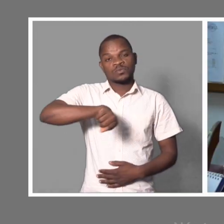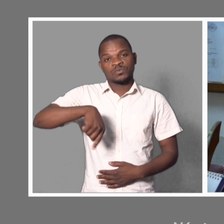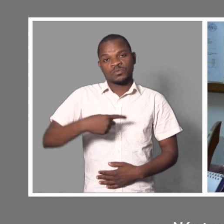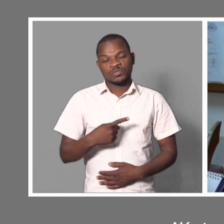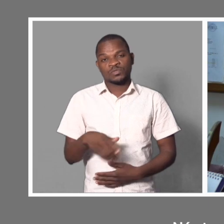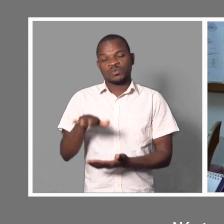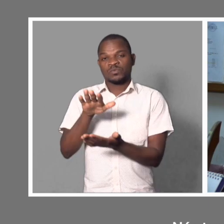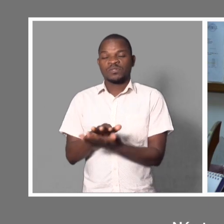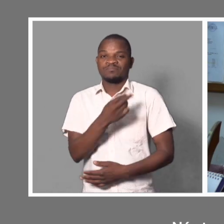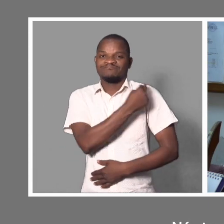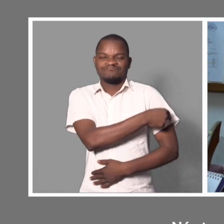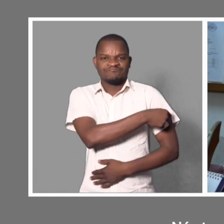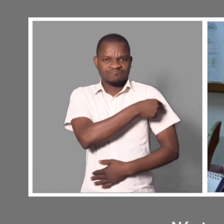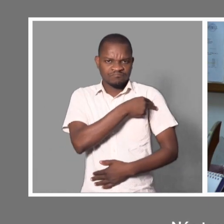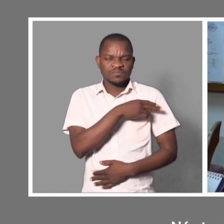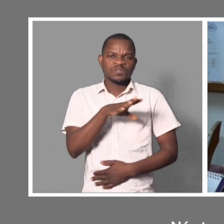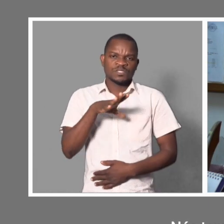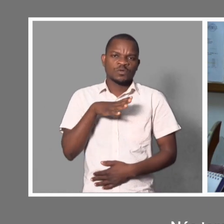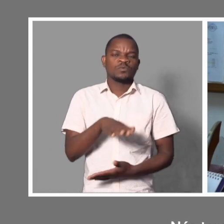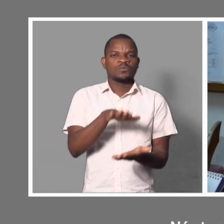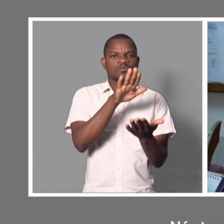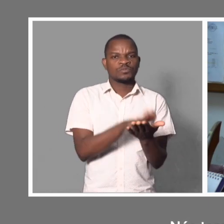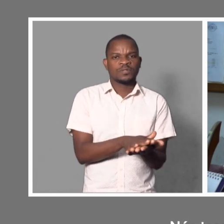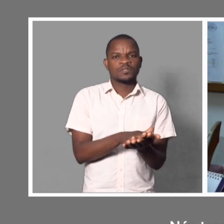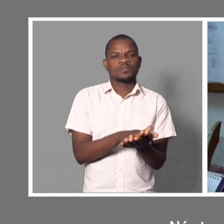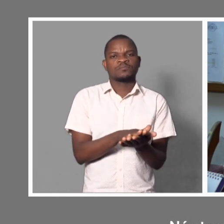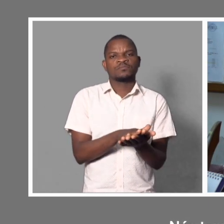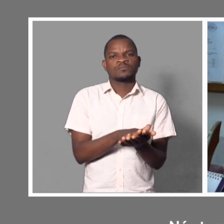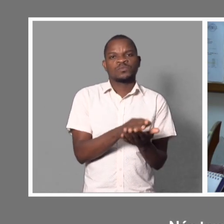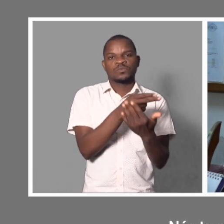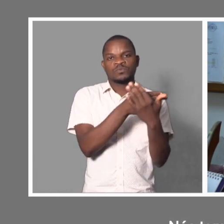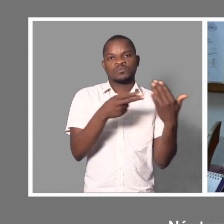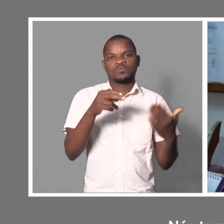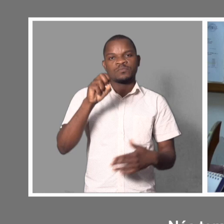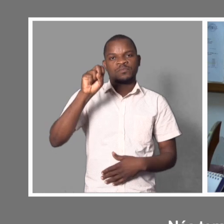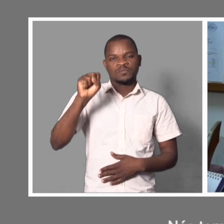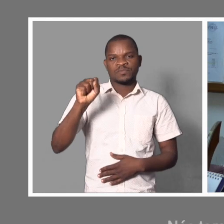serviço de amigo de adolescente e jovem, é o Saje,